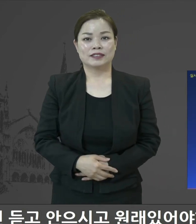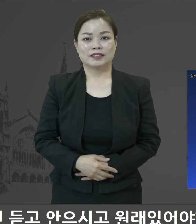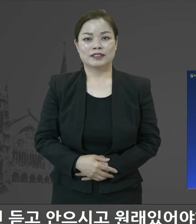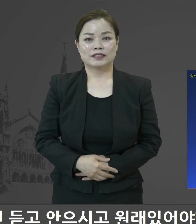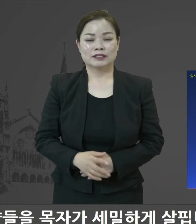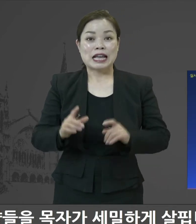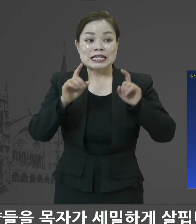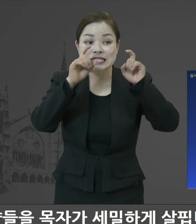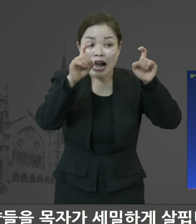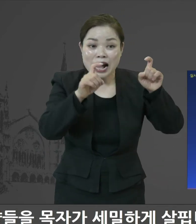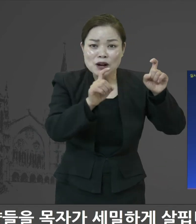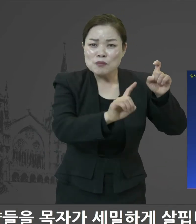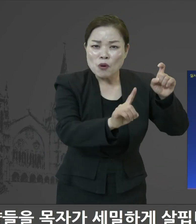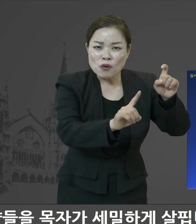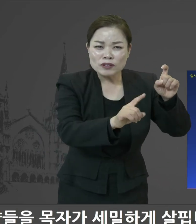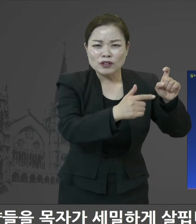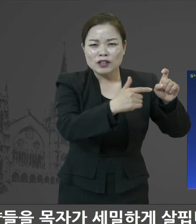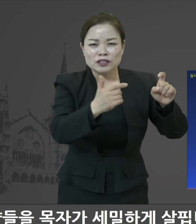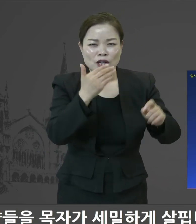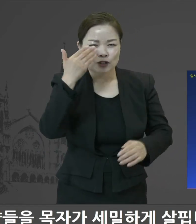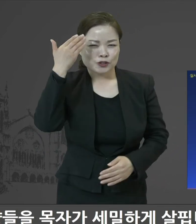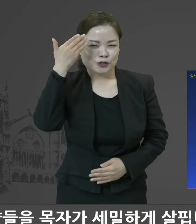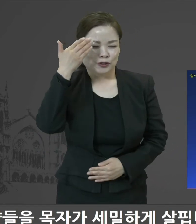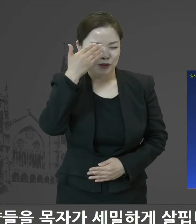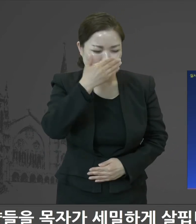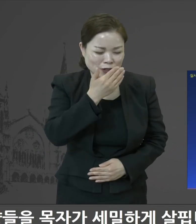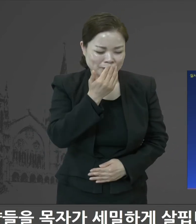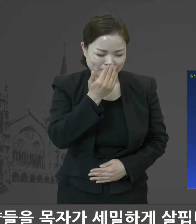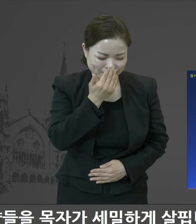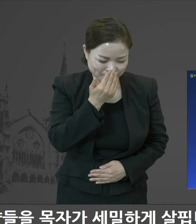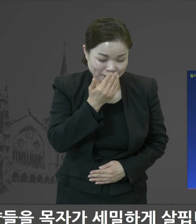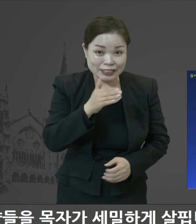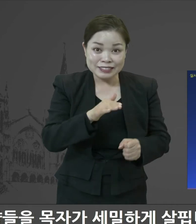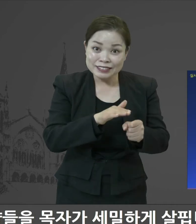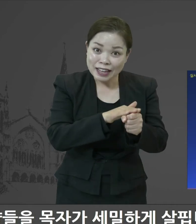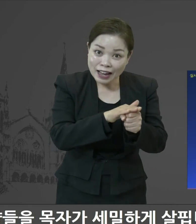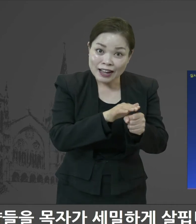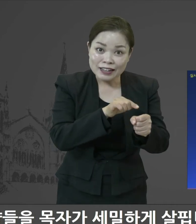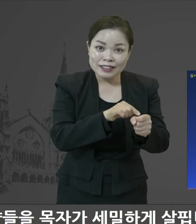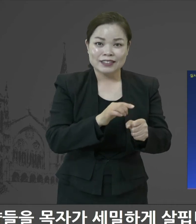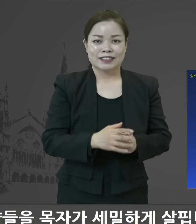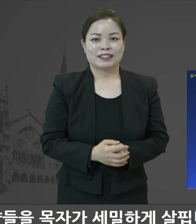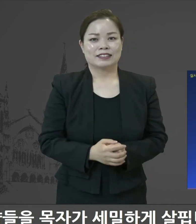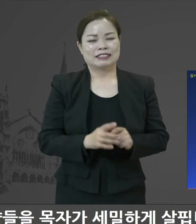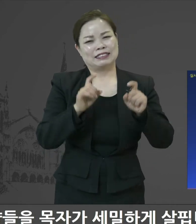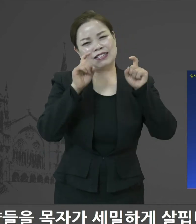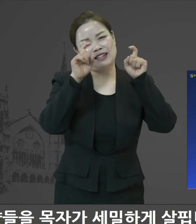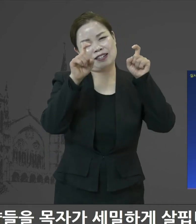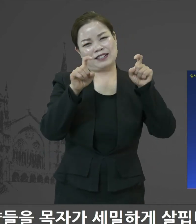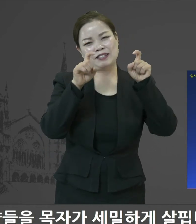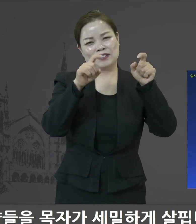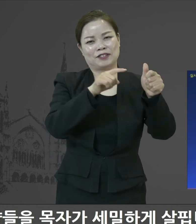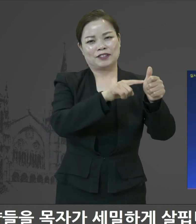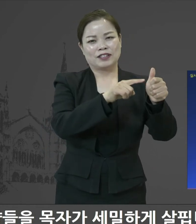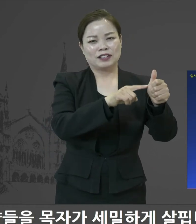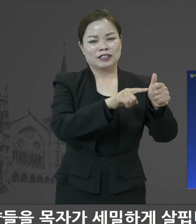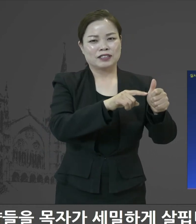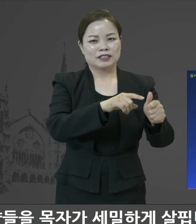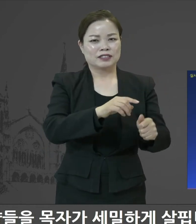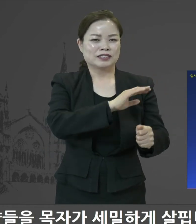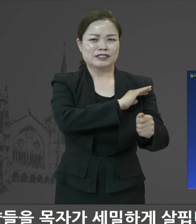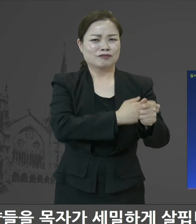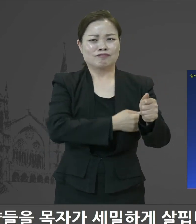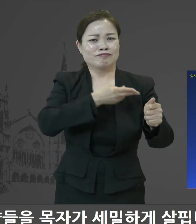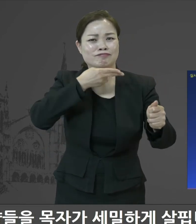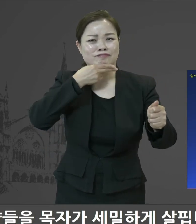우리는 양이라고 하면 굉장히 순수하고 사랑스러운 존재라고 생각을 합니다. 근데 양은 참 무능한